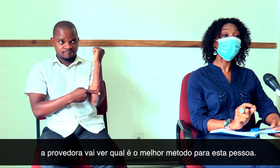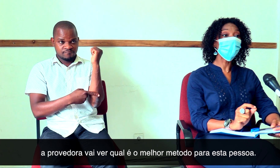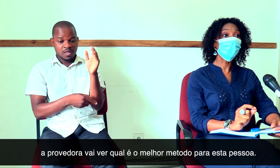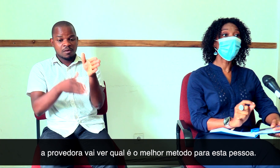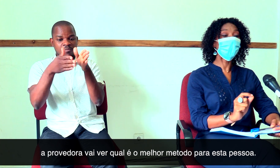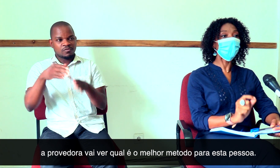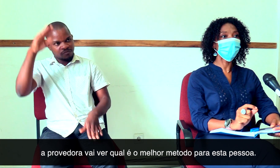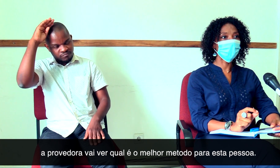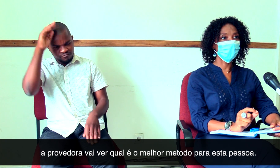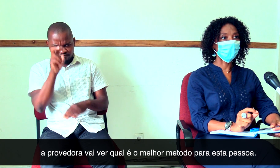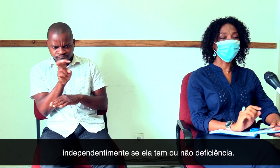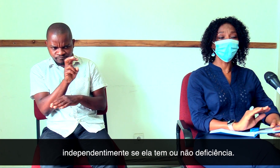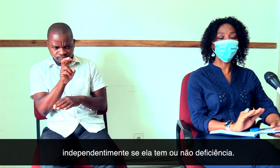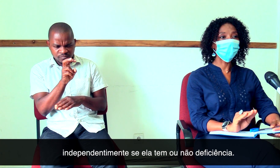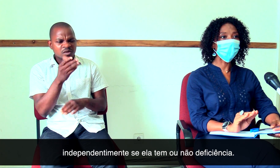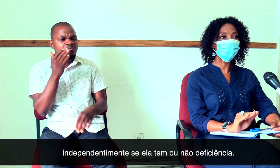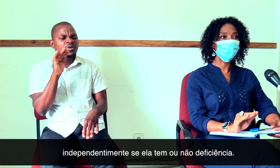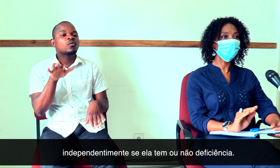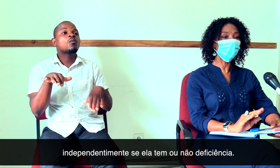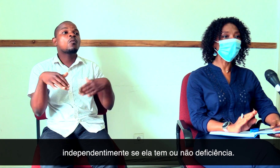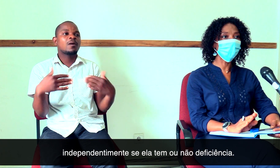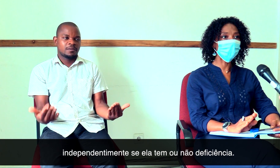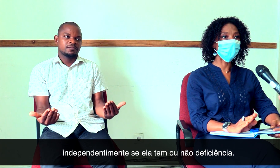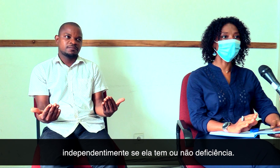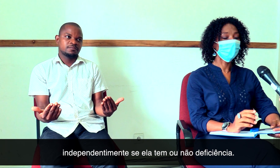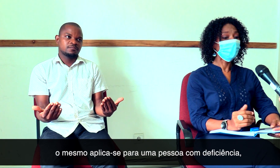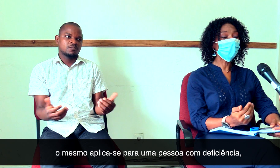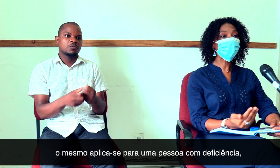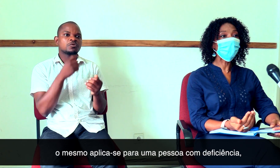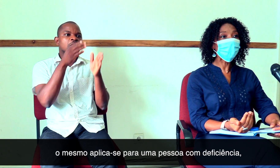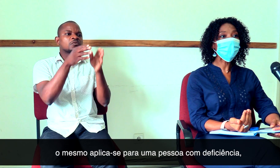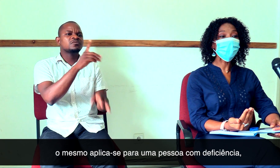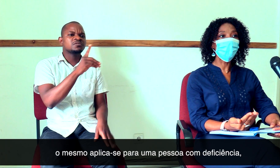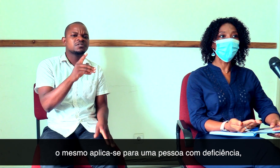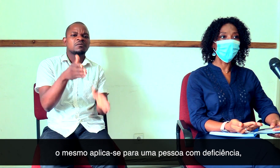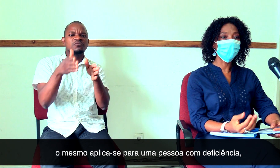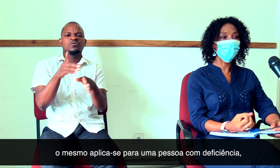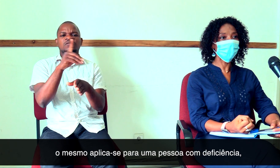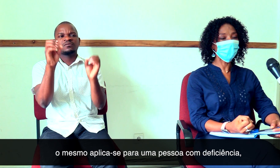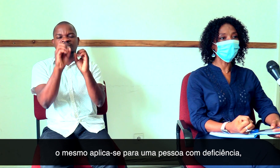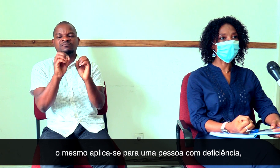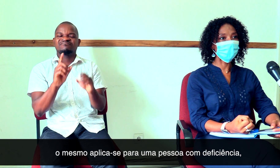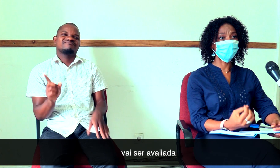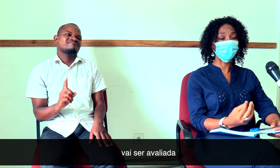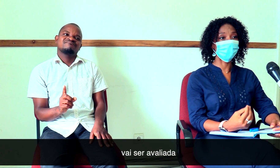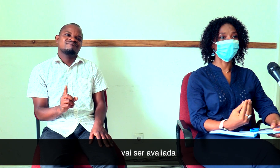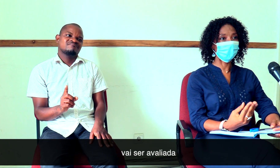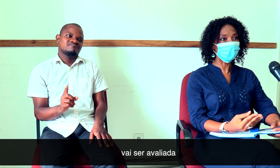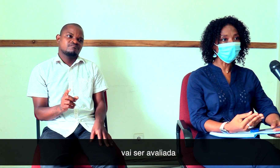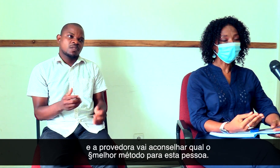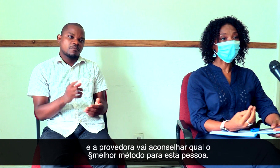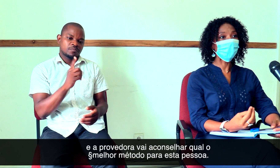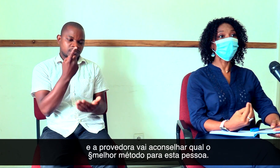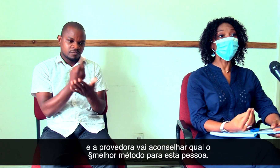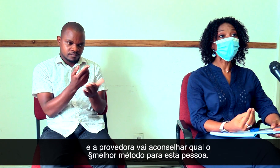melhor método para esta pessoa, independentemente se ela tem ou não deficiência. Então, isto aplica-se também para uma pessoa com deficiência. Vai ser